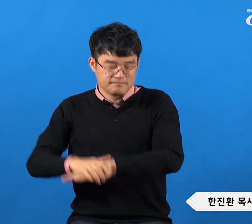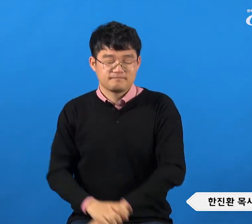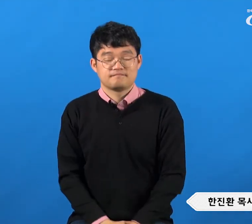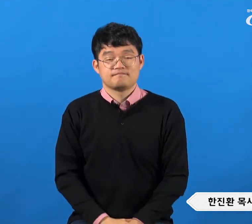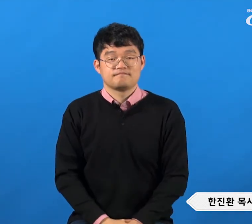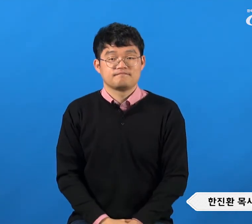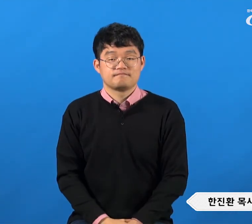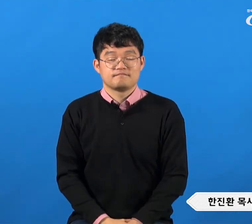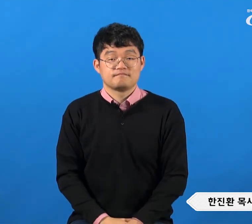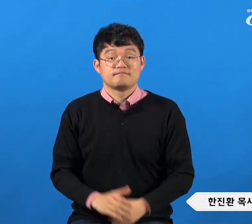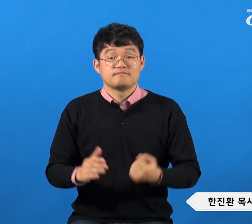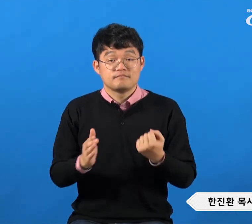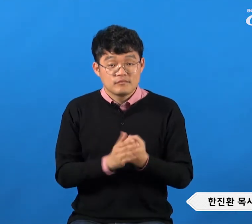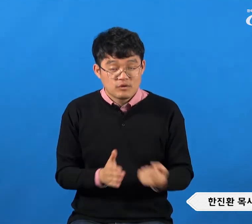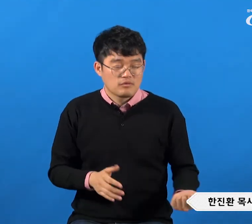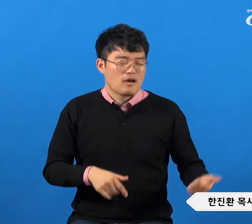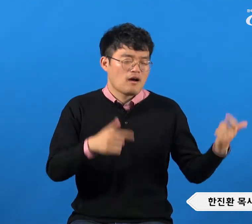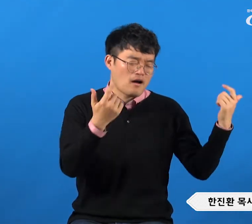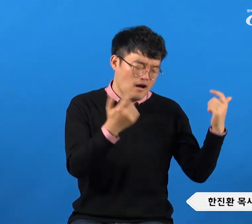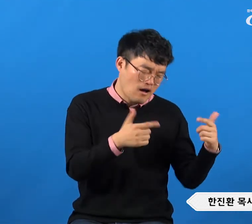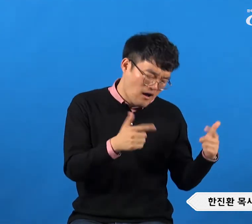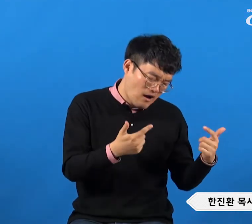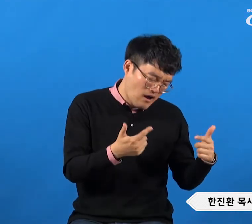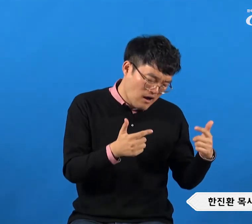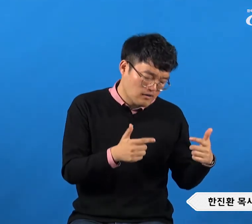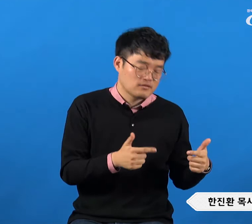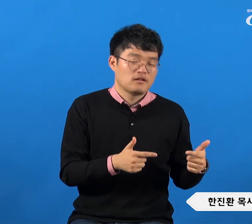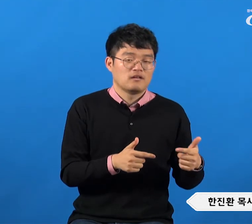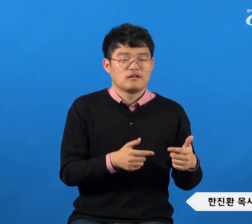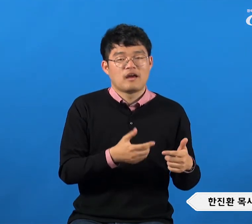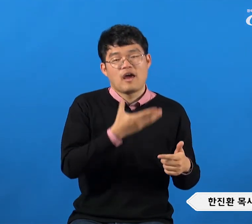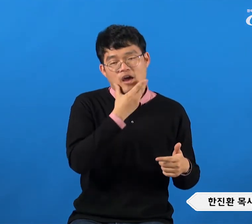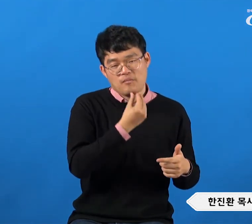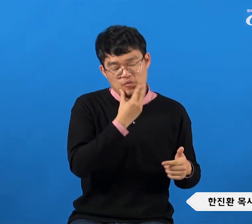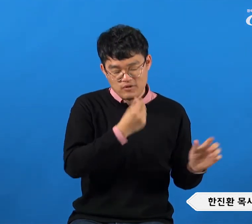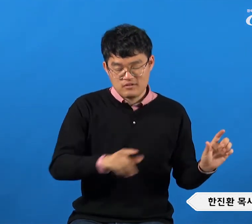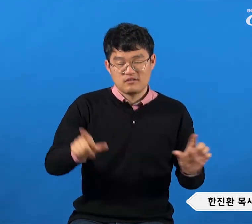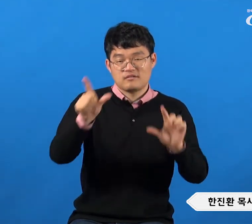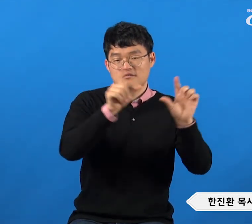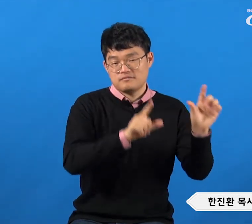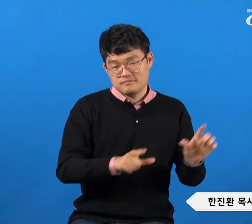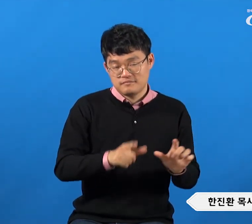감사했습니다. 그러니까 단 하루도 행복하지 않은 날이 없었다.